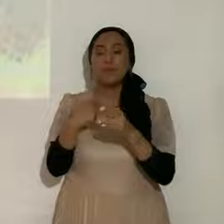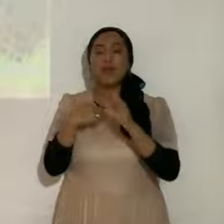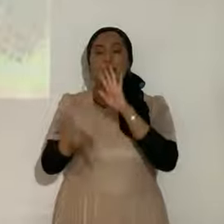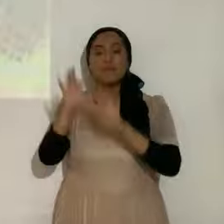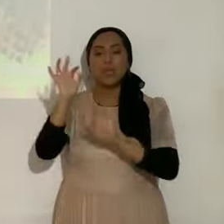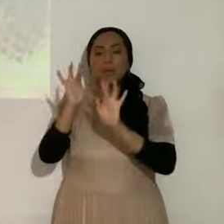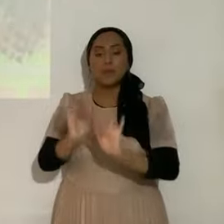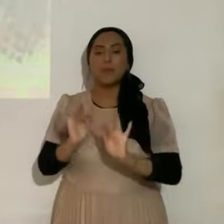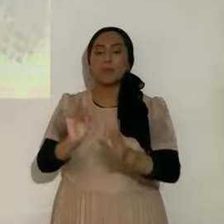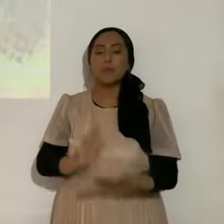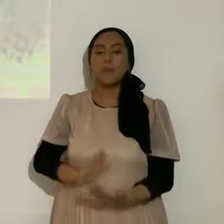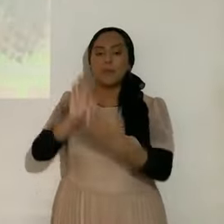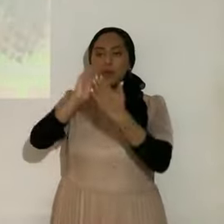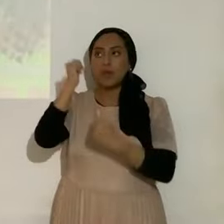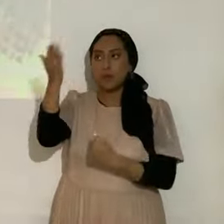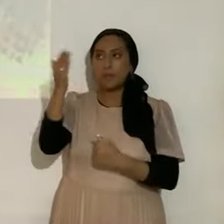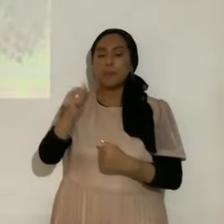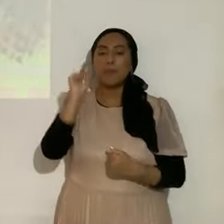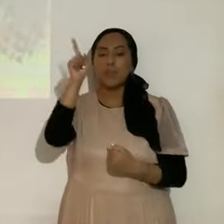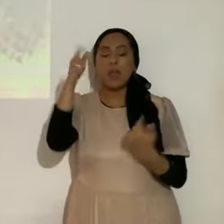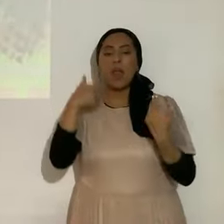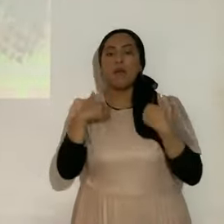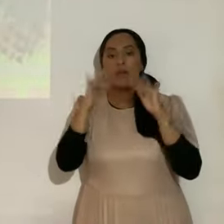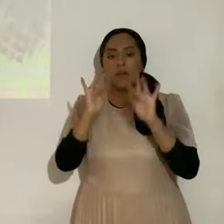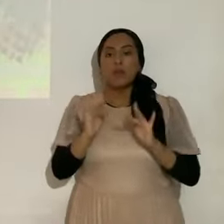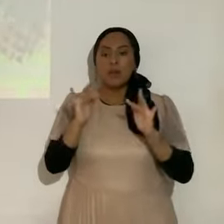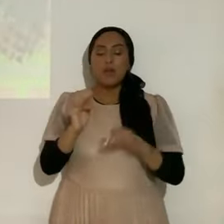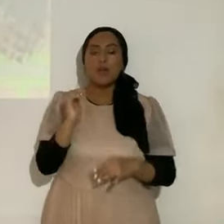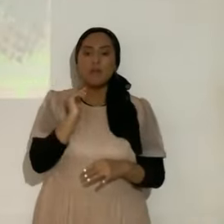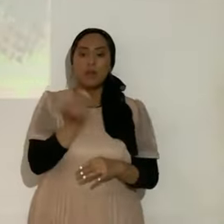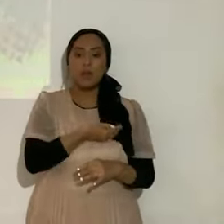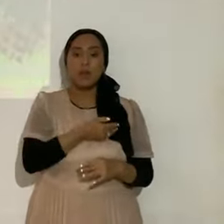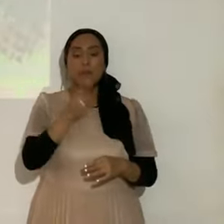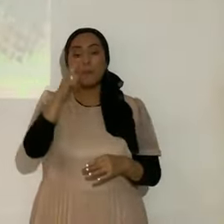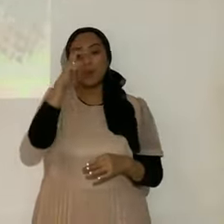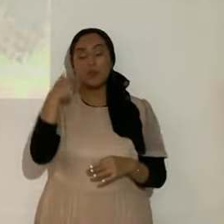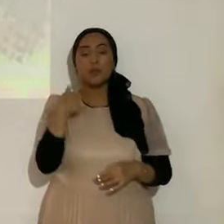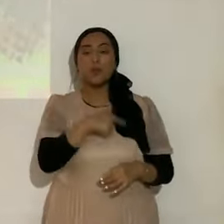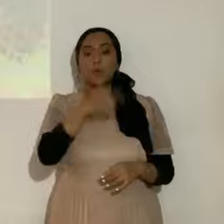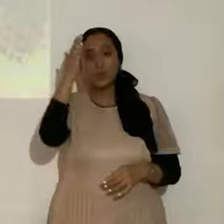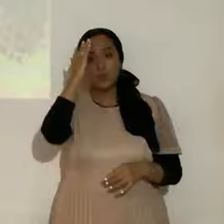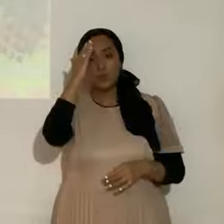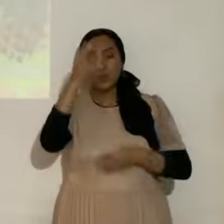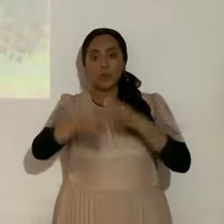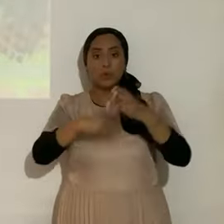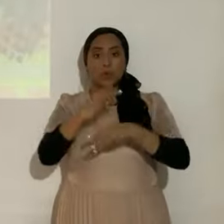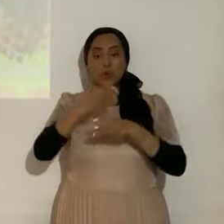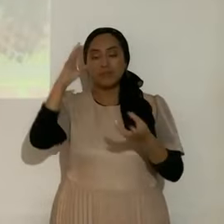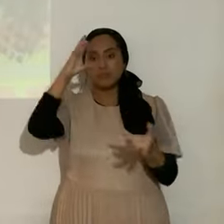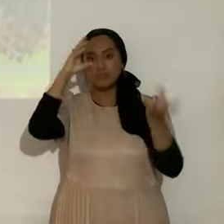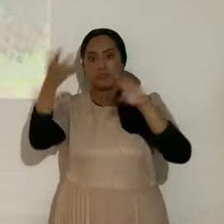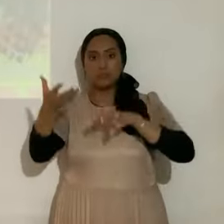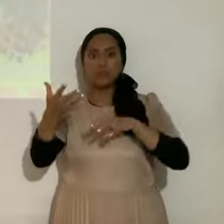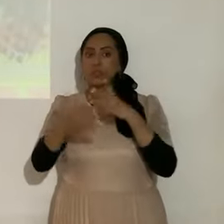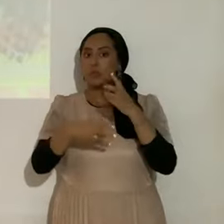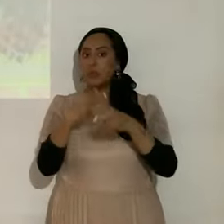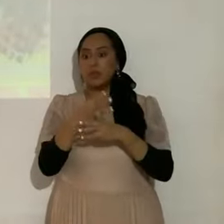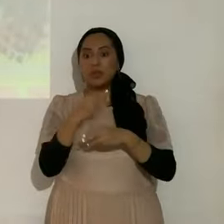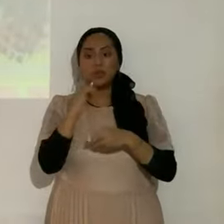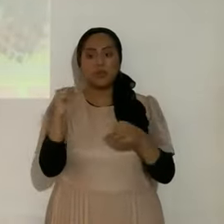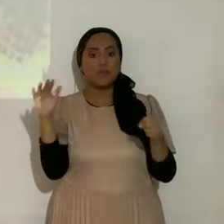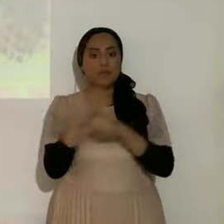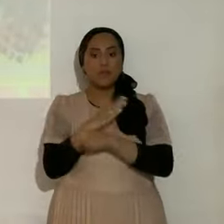gracia delante de él. Que él tenga compasión de nosotros, porque sabemos que el mundo va desenfreno, el mundo está